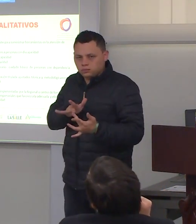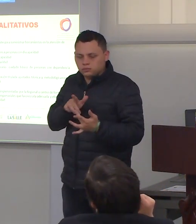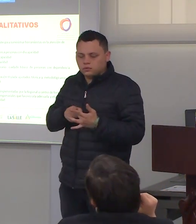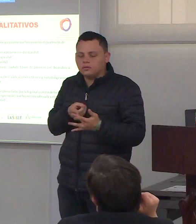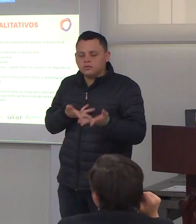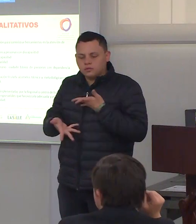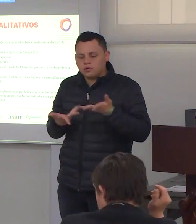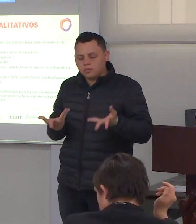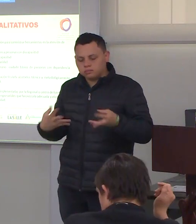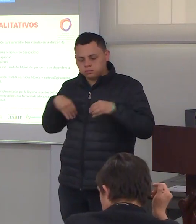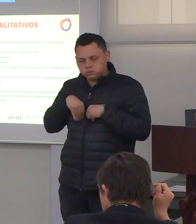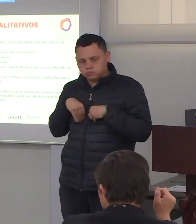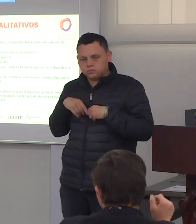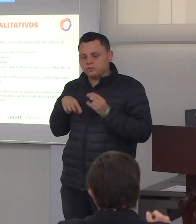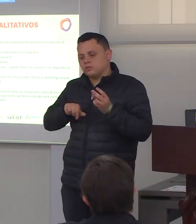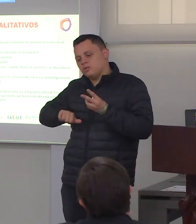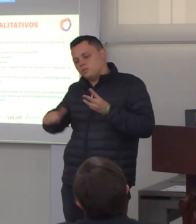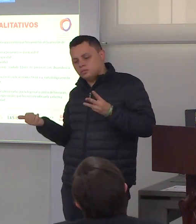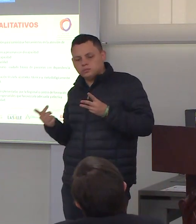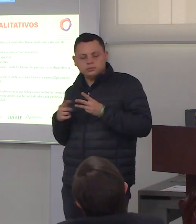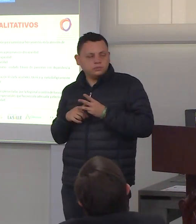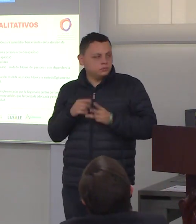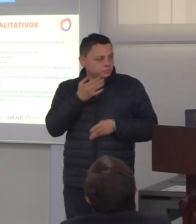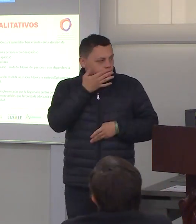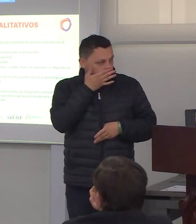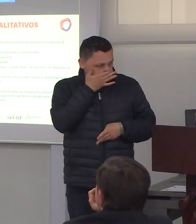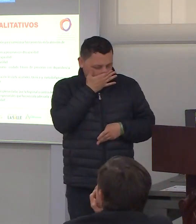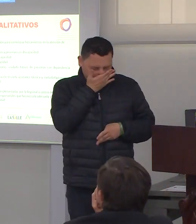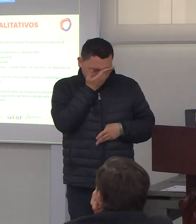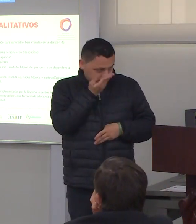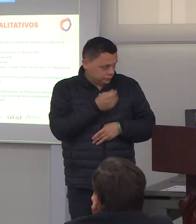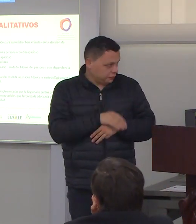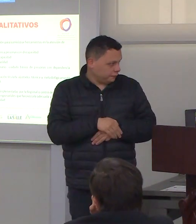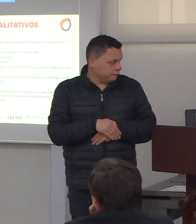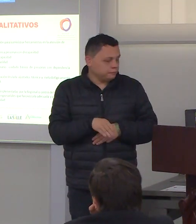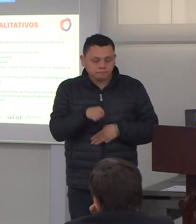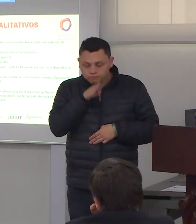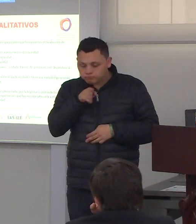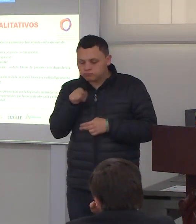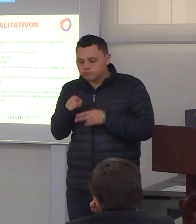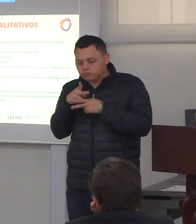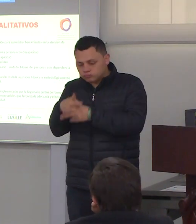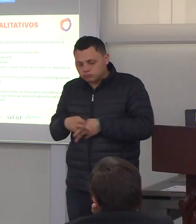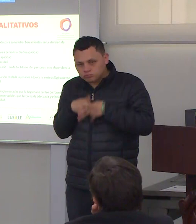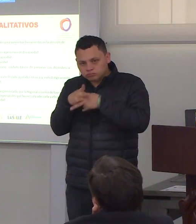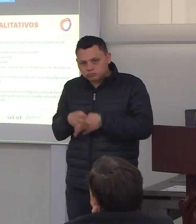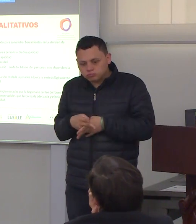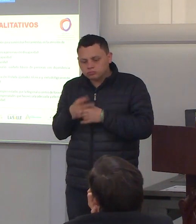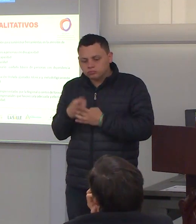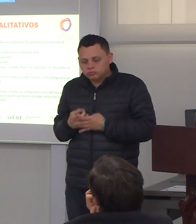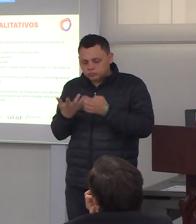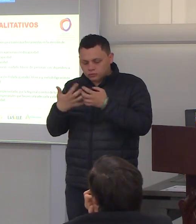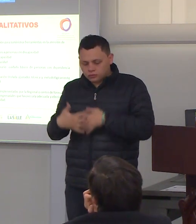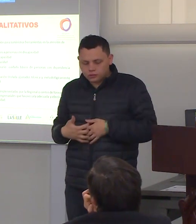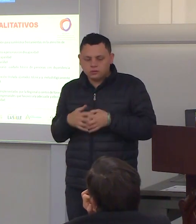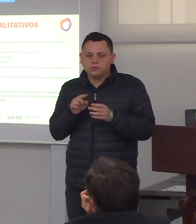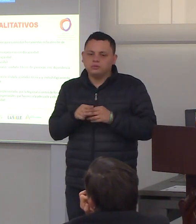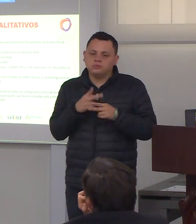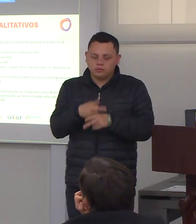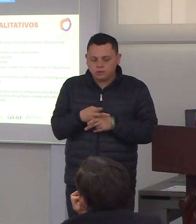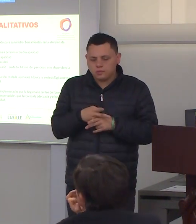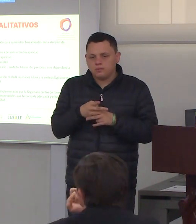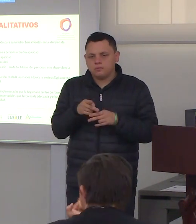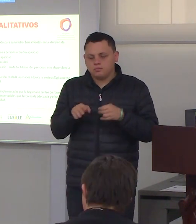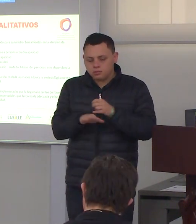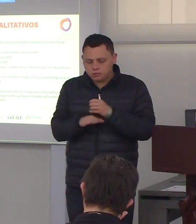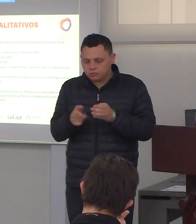interacción con ellos y un programa que se va más dirigido a los cuidadores, el nivel operario que es cuidado básico de personas